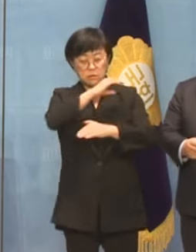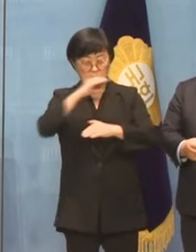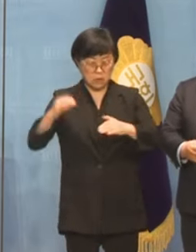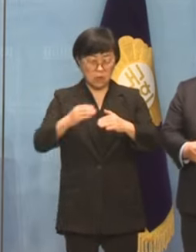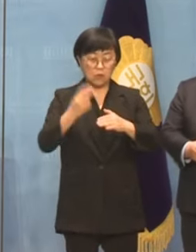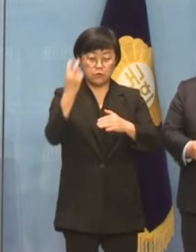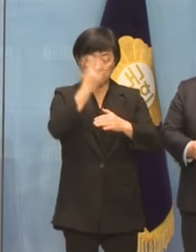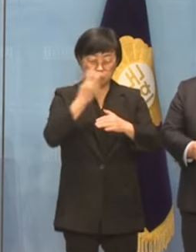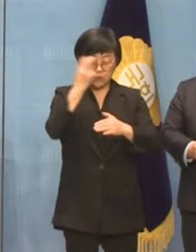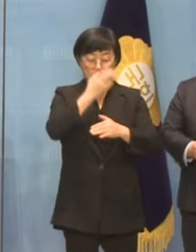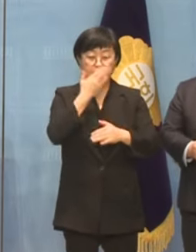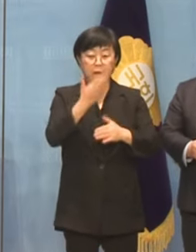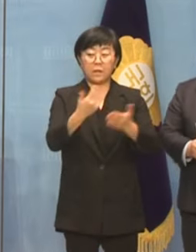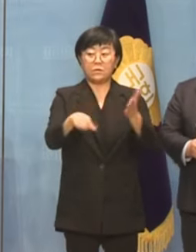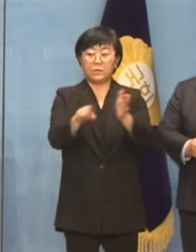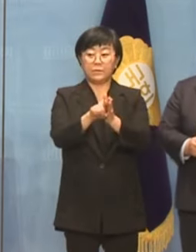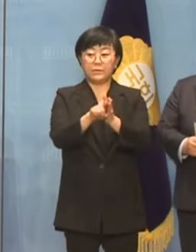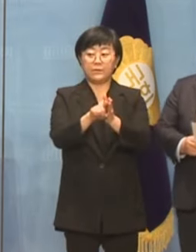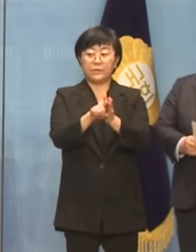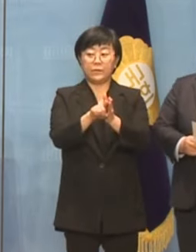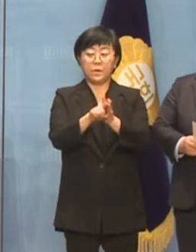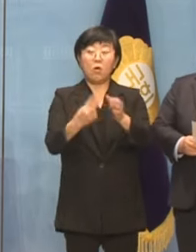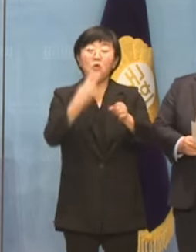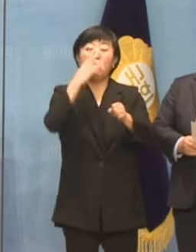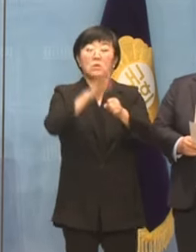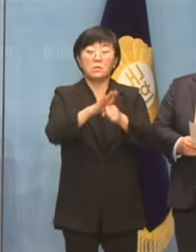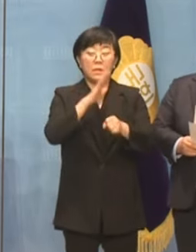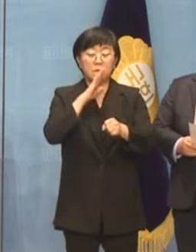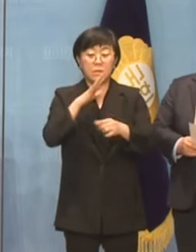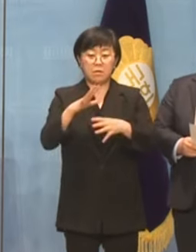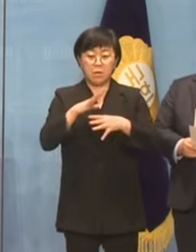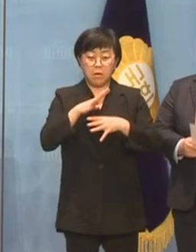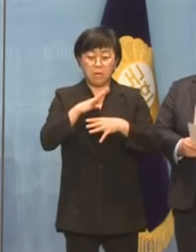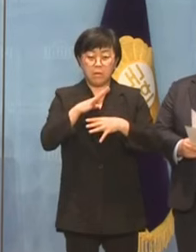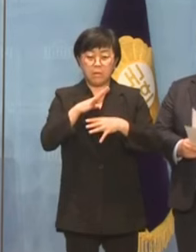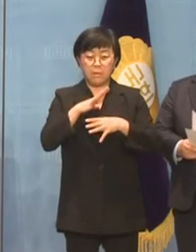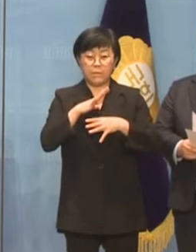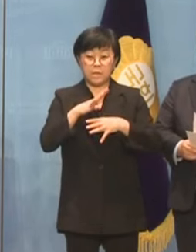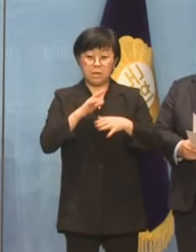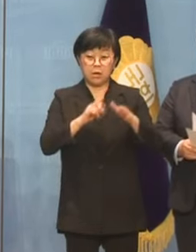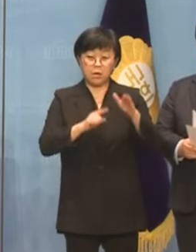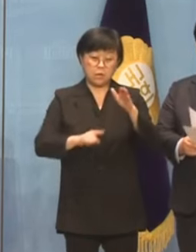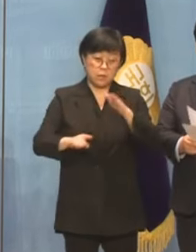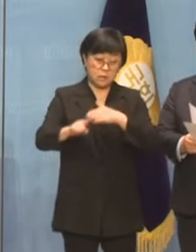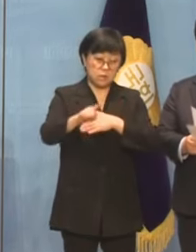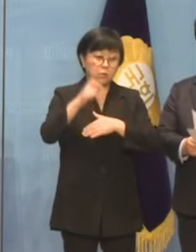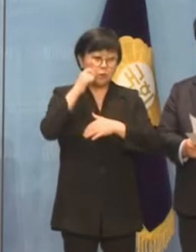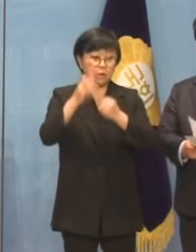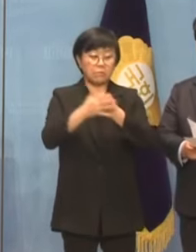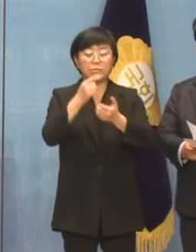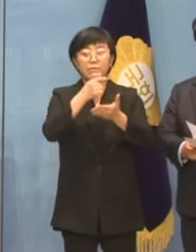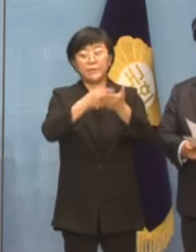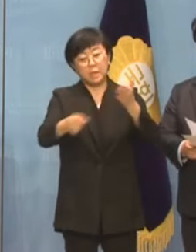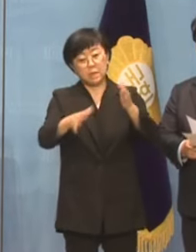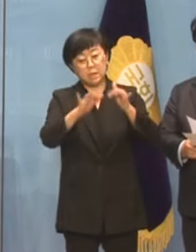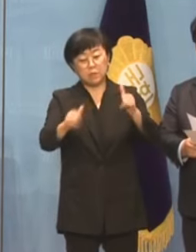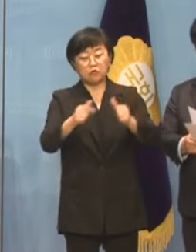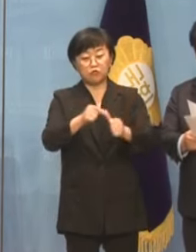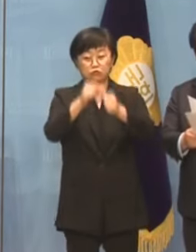수사를 하도록 하고 억울하지만 무서워서 나서지도 못하는 피해자들을 구제해야